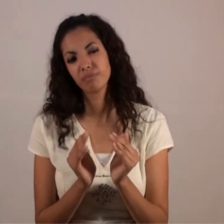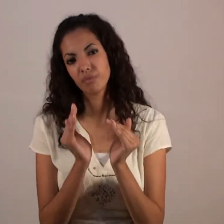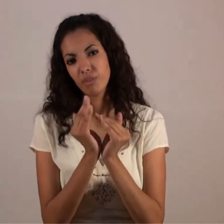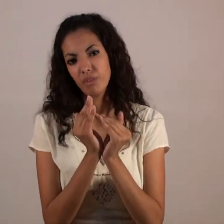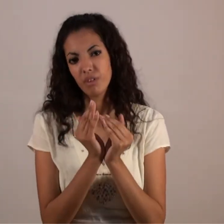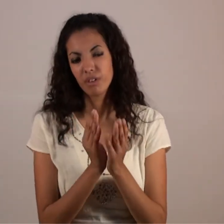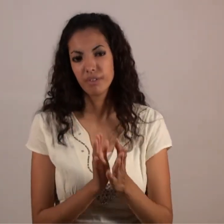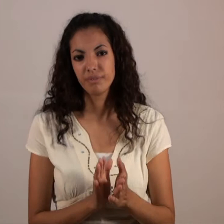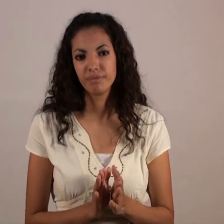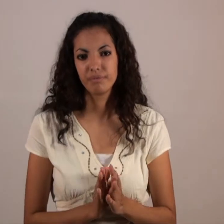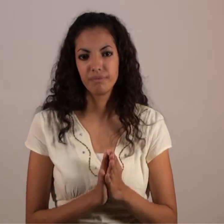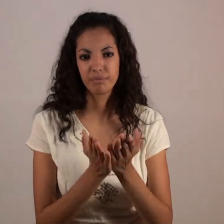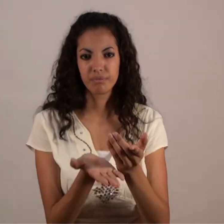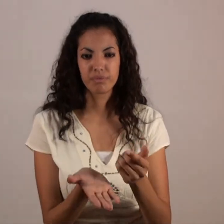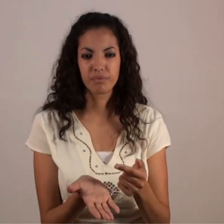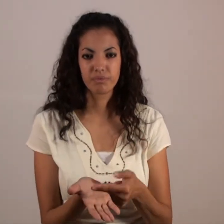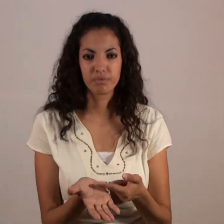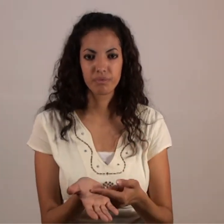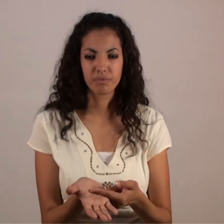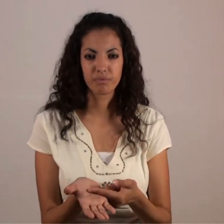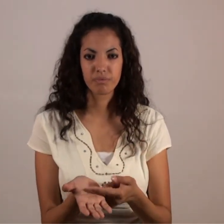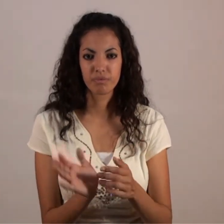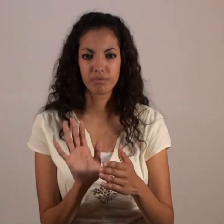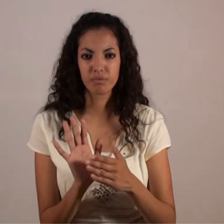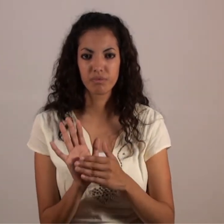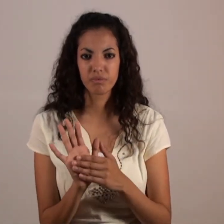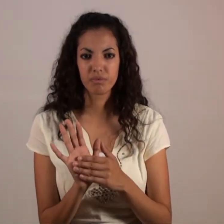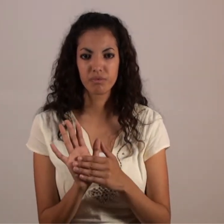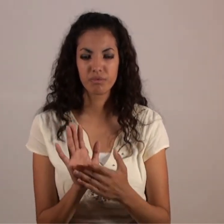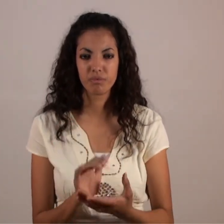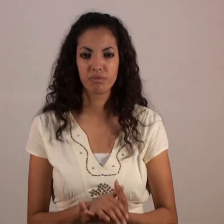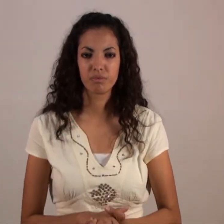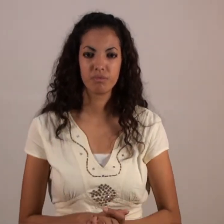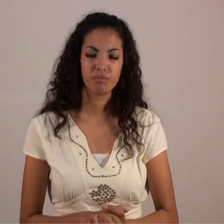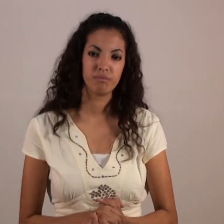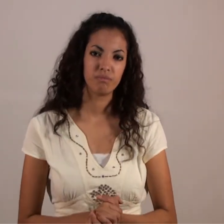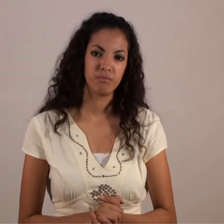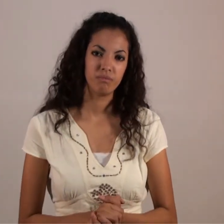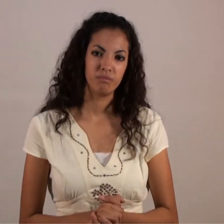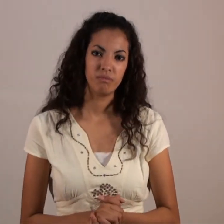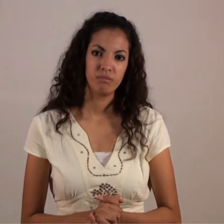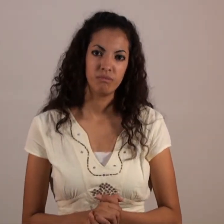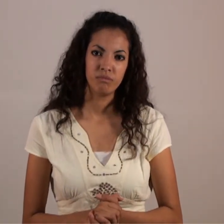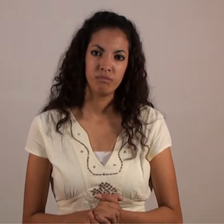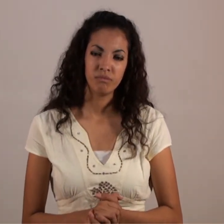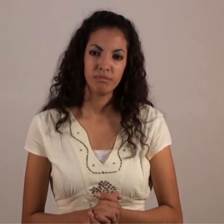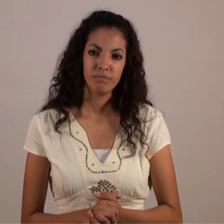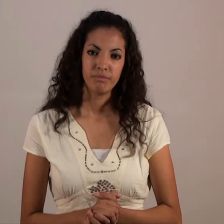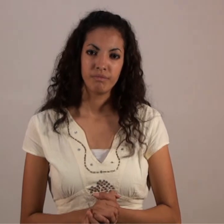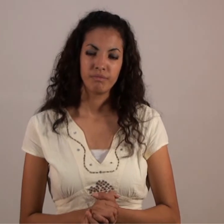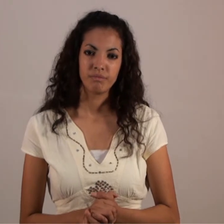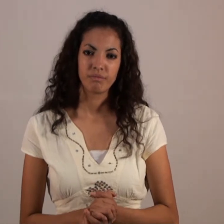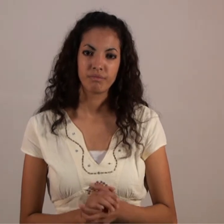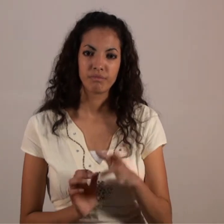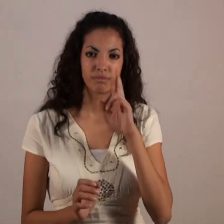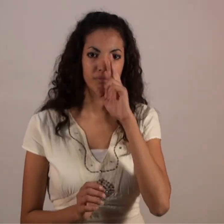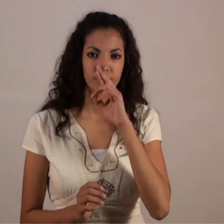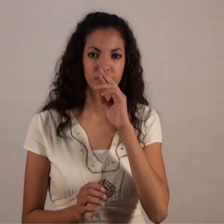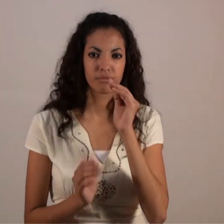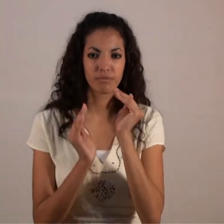páginas 474 a 486. Elena de White comenta: